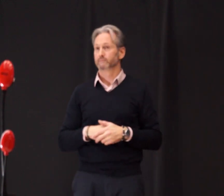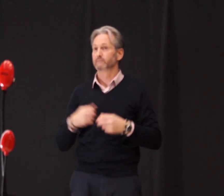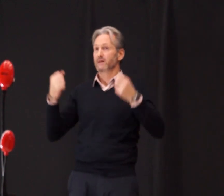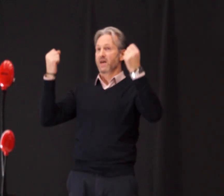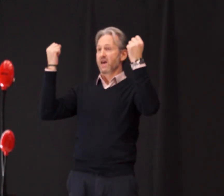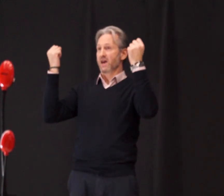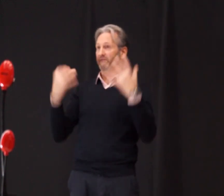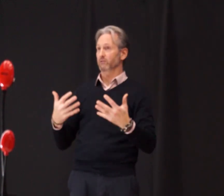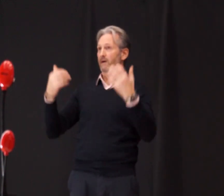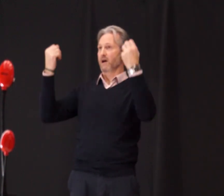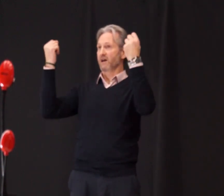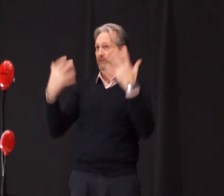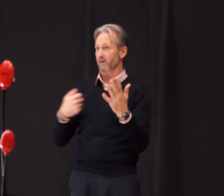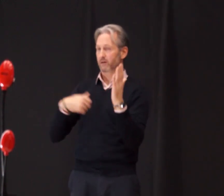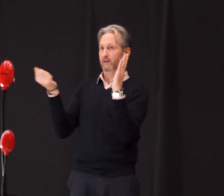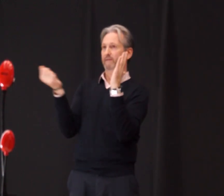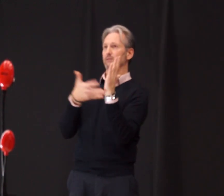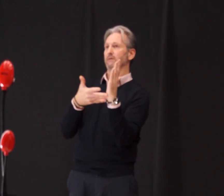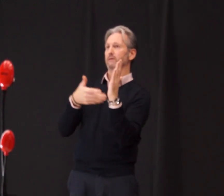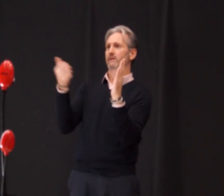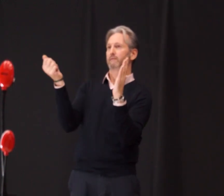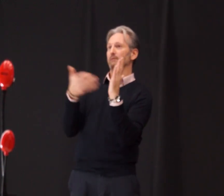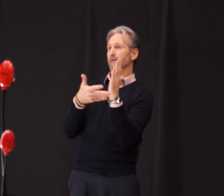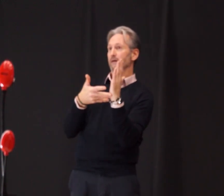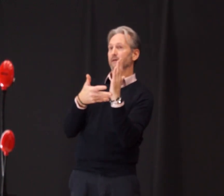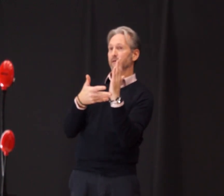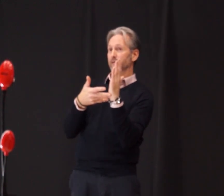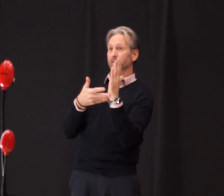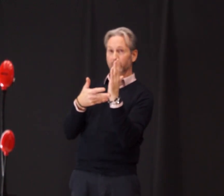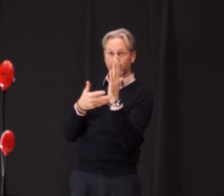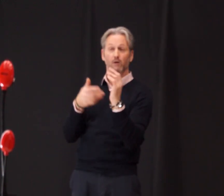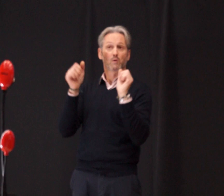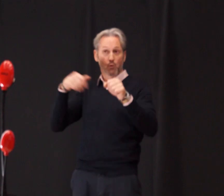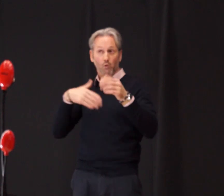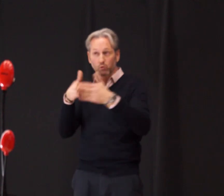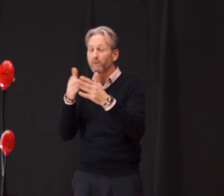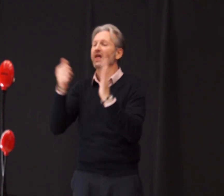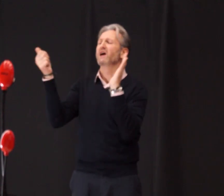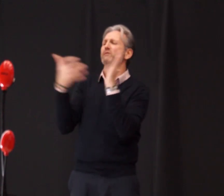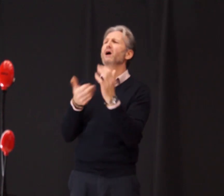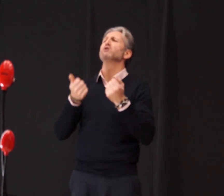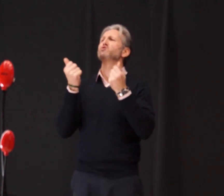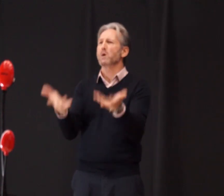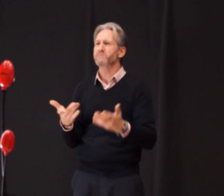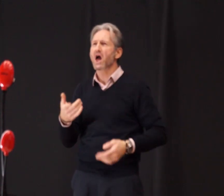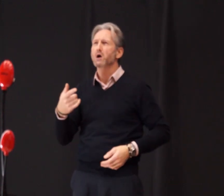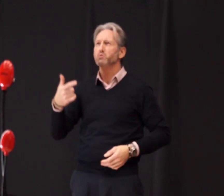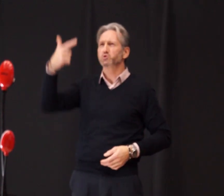Ça, c'est les situations, les péripéties, ce qu'on appelle quand on est dans la phase de la narration où on parle